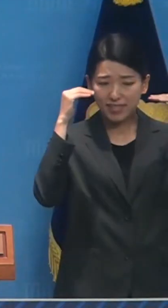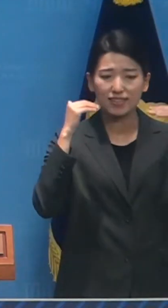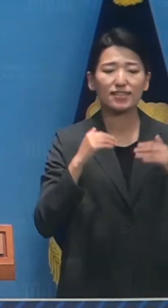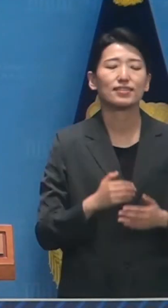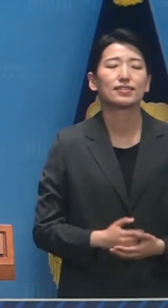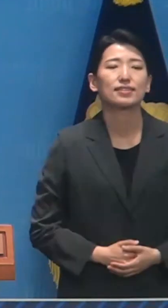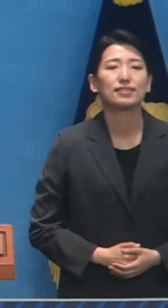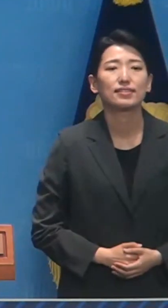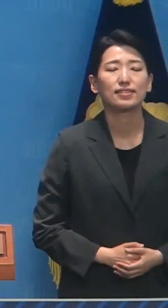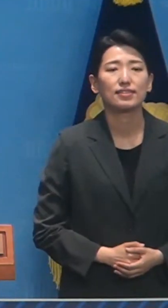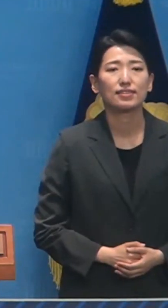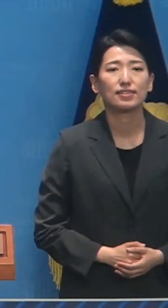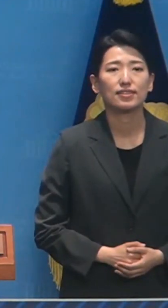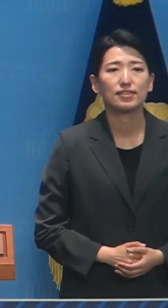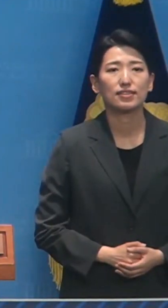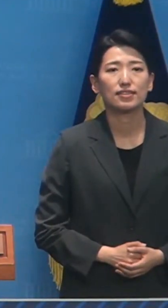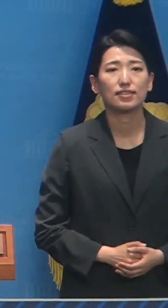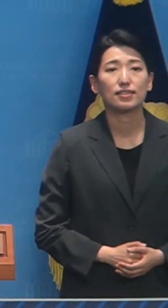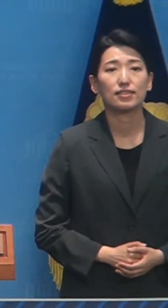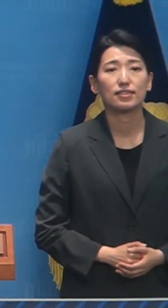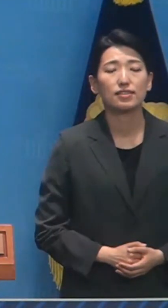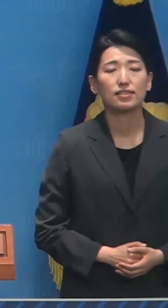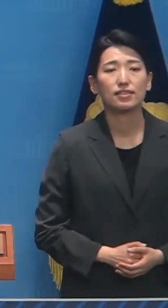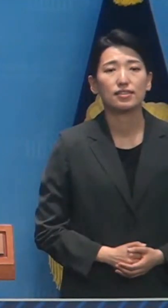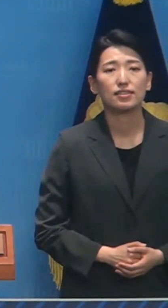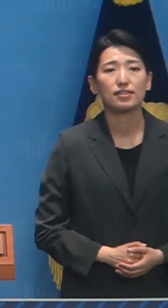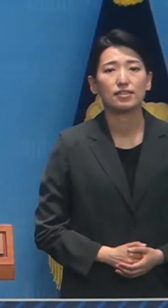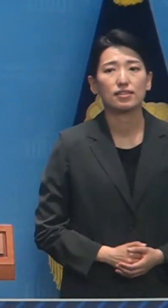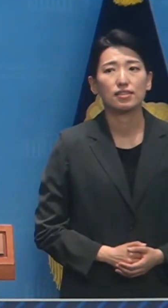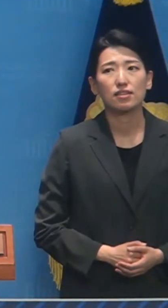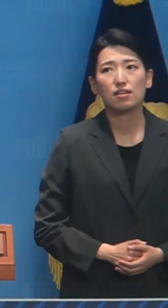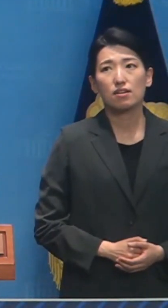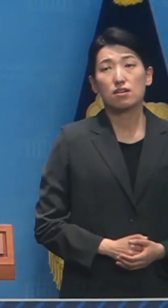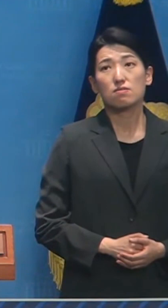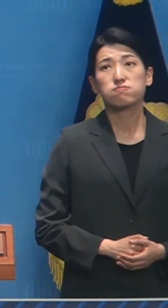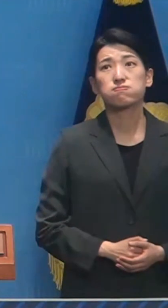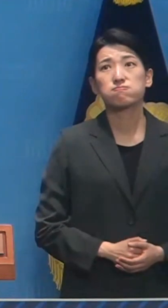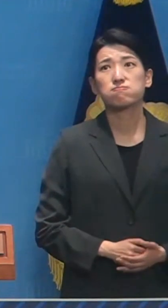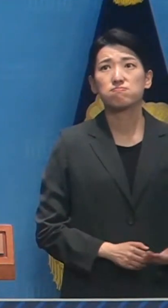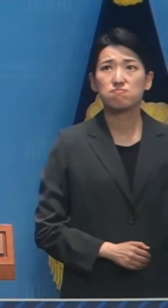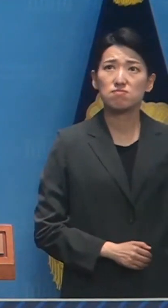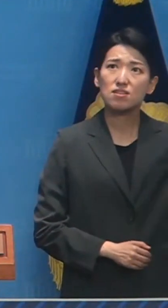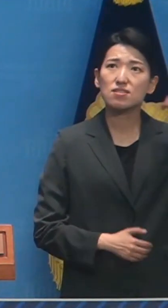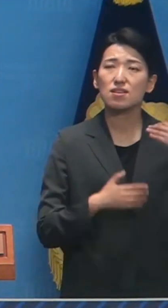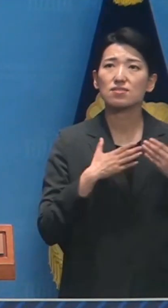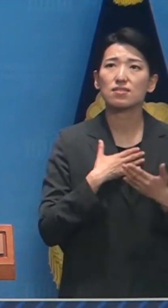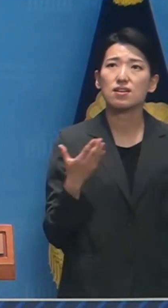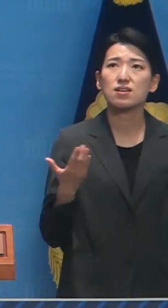그리고 거기에 대한 분노가 어떠한 국제를 통해서도